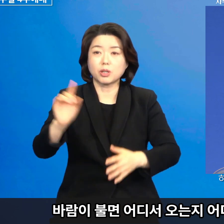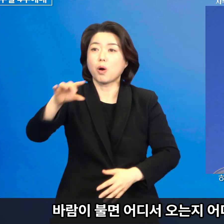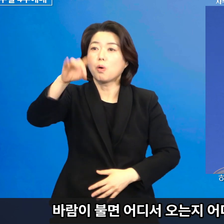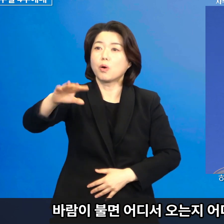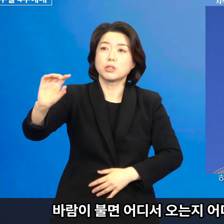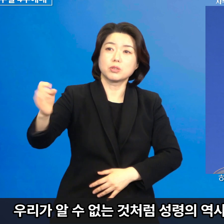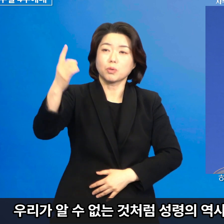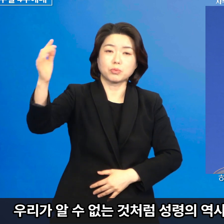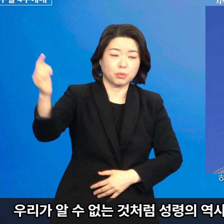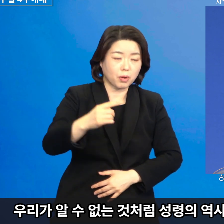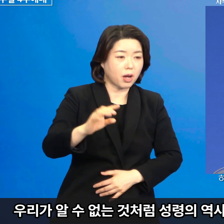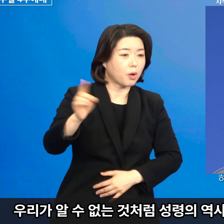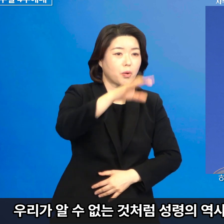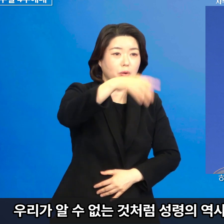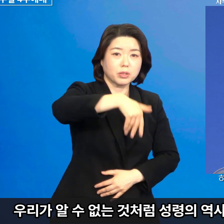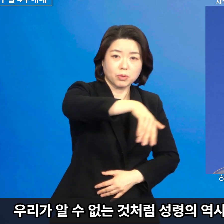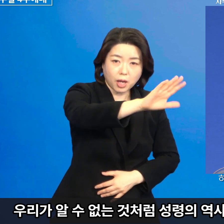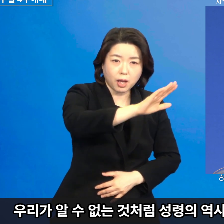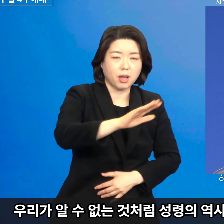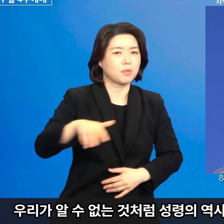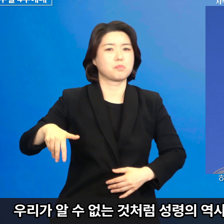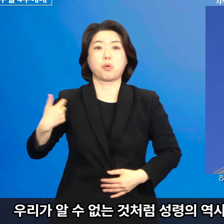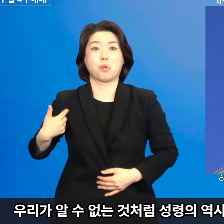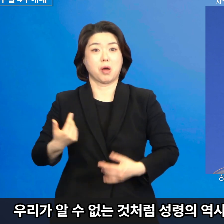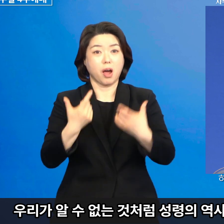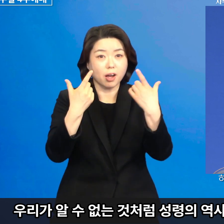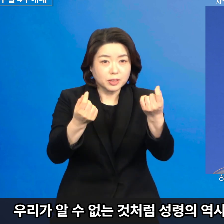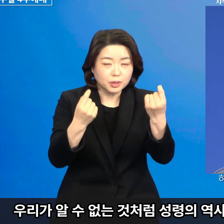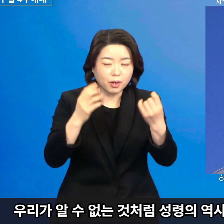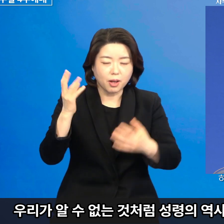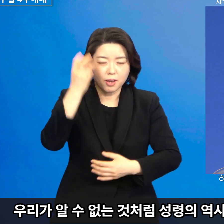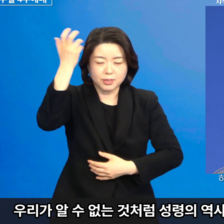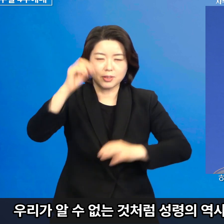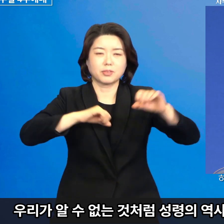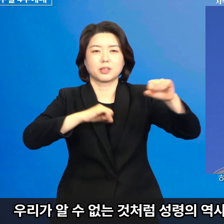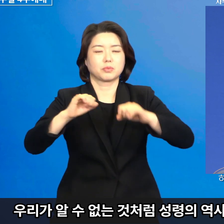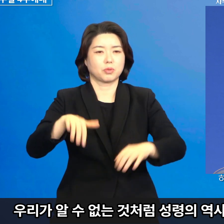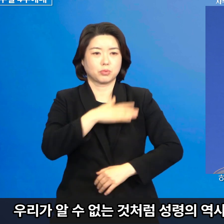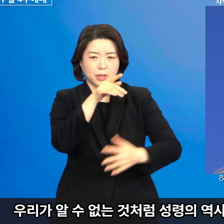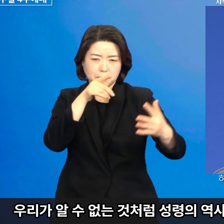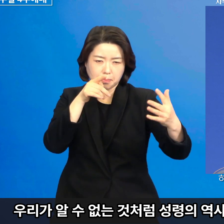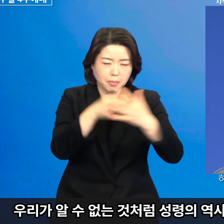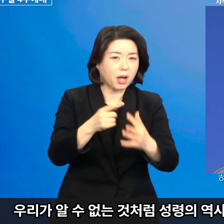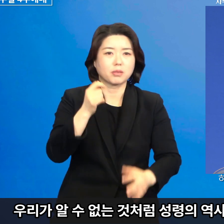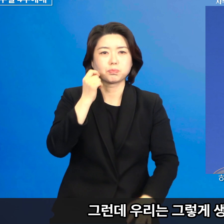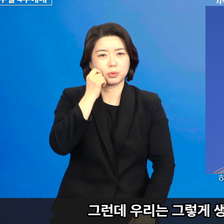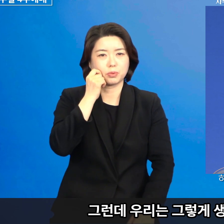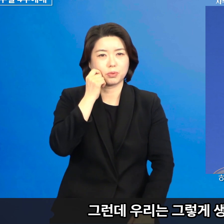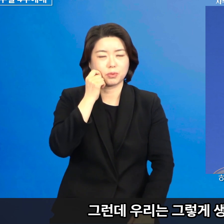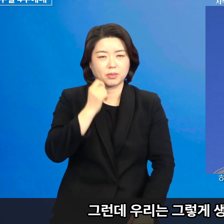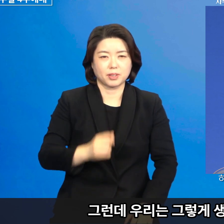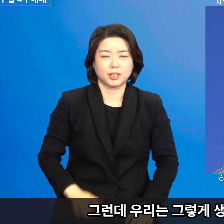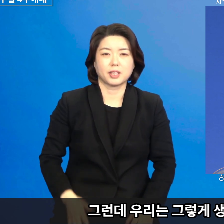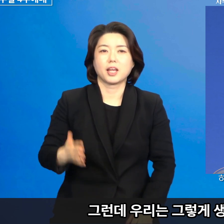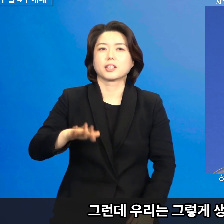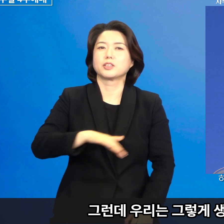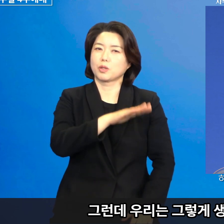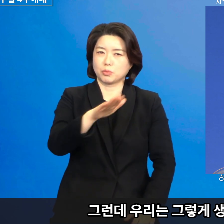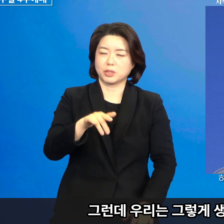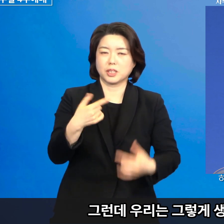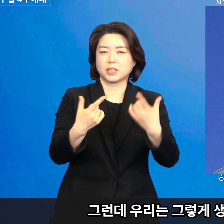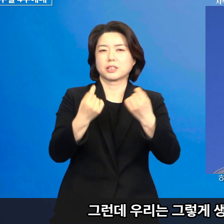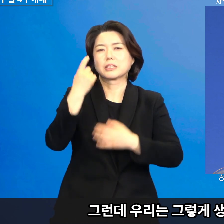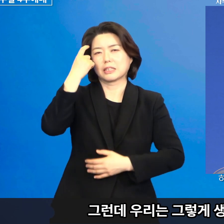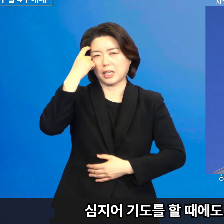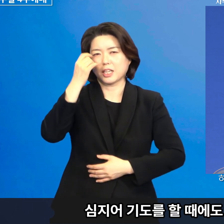어디서부터 어느 곳으로 가는지 우리가 알 수 없는 것처럼 성령의 역사는 우리가 예측할 수가 없는 것이죠. 그런데 우리는 그렇게